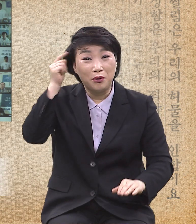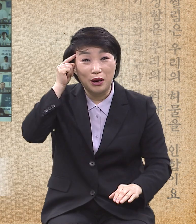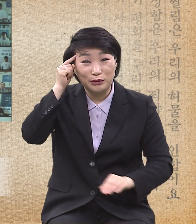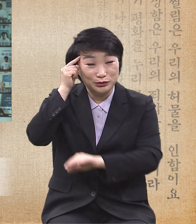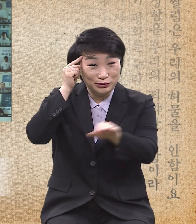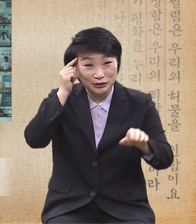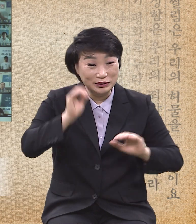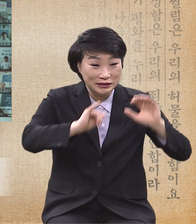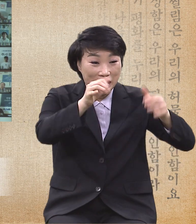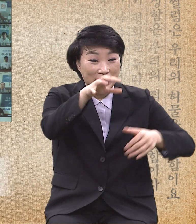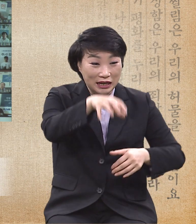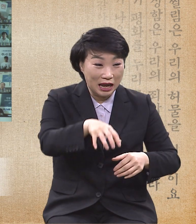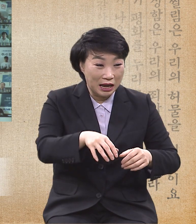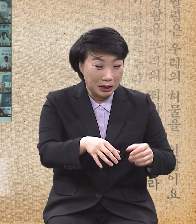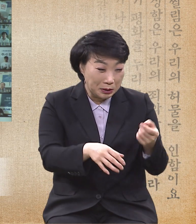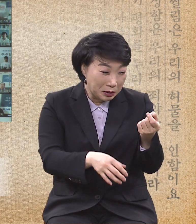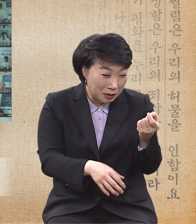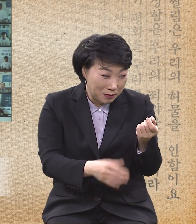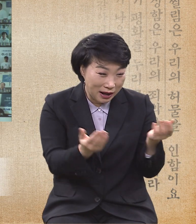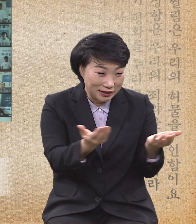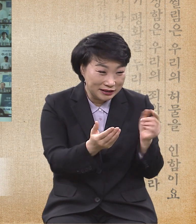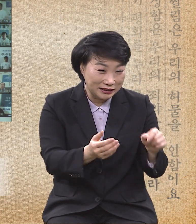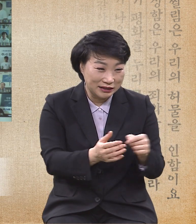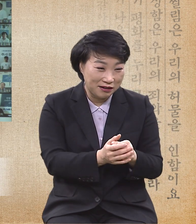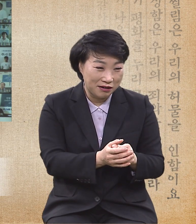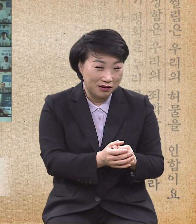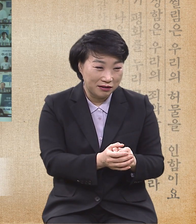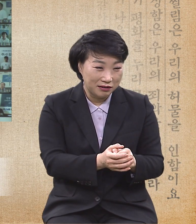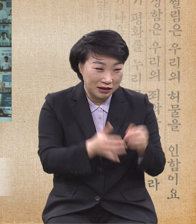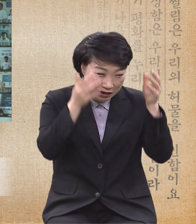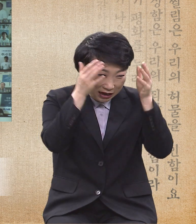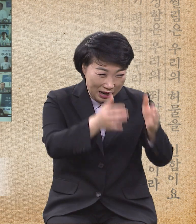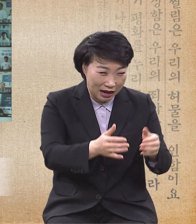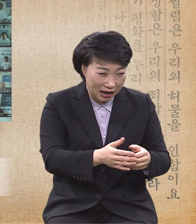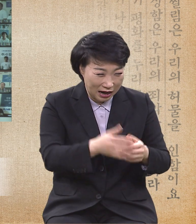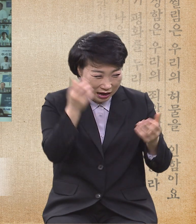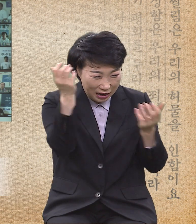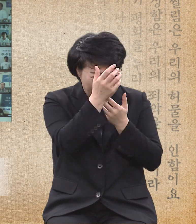우리는 세상에 하찮은 것에 승부를 걸잖아.